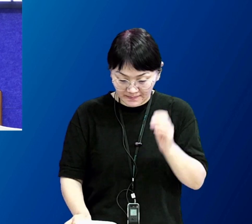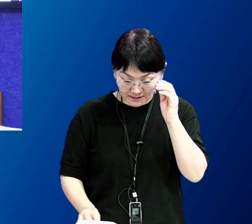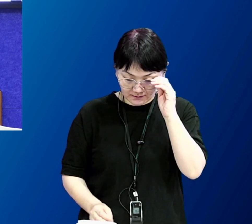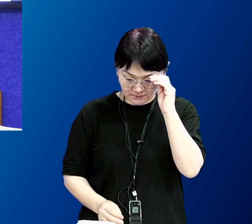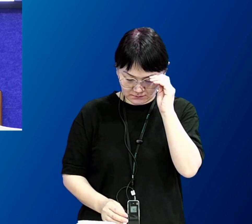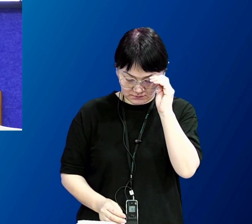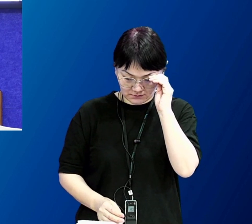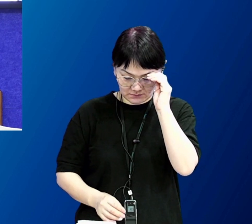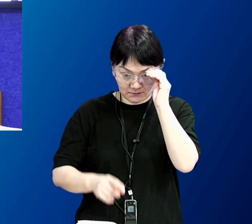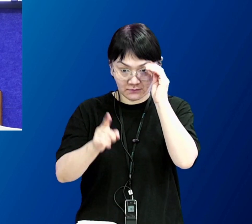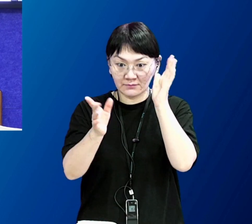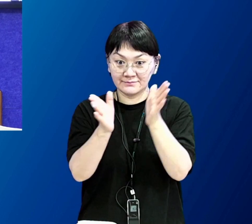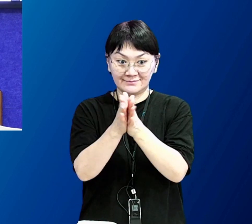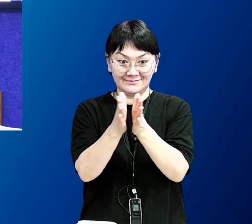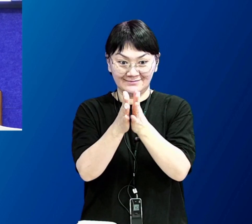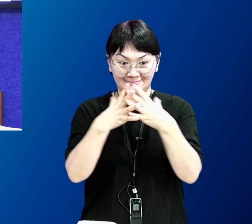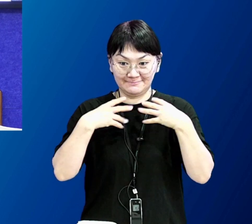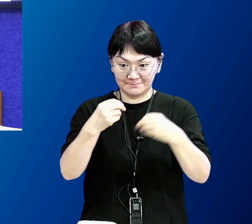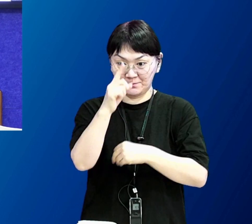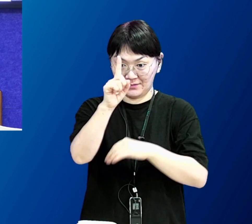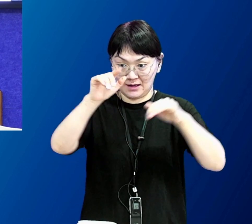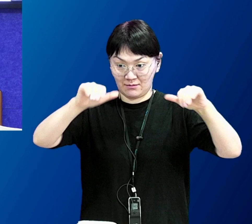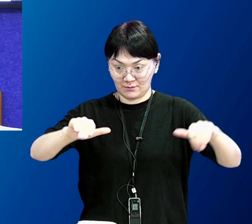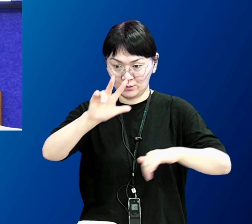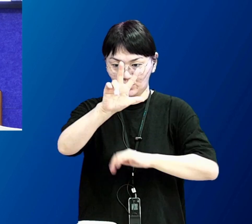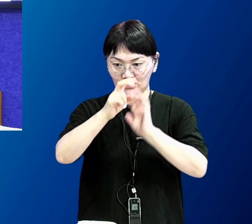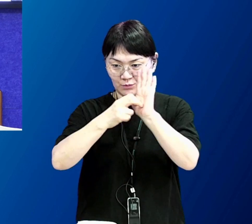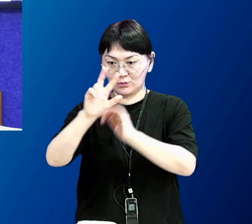За, 1-р хаад 3-ын 3